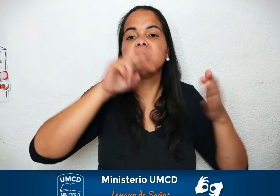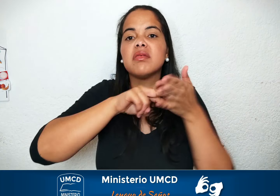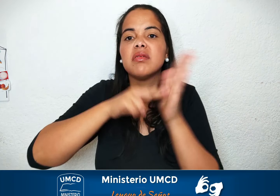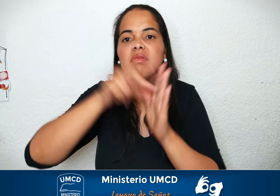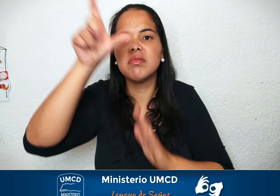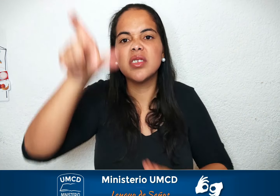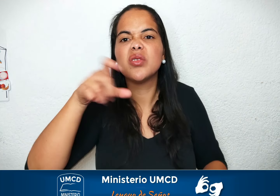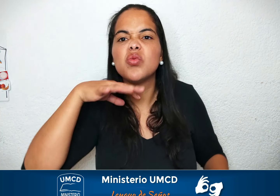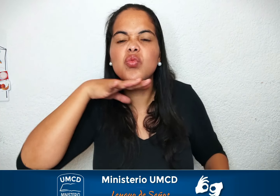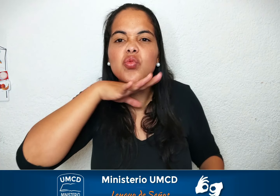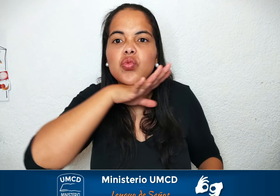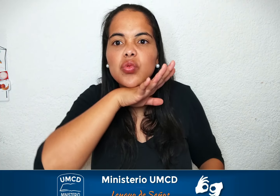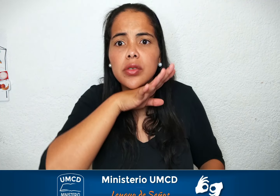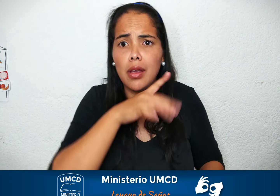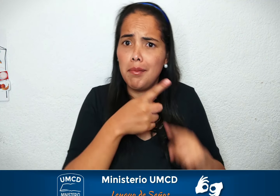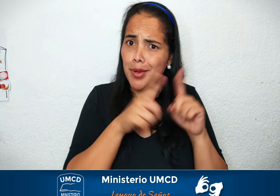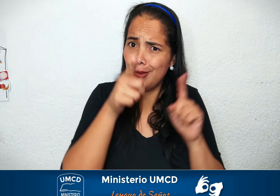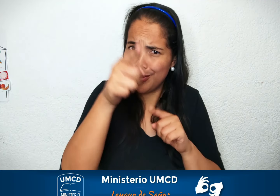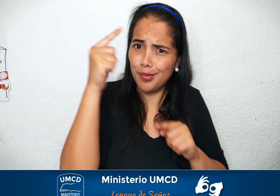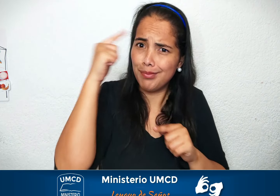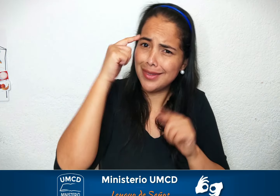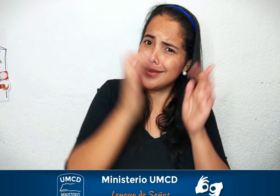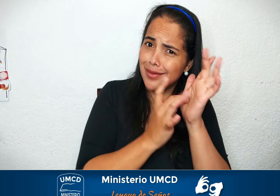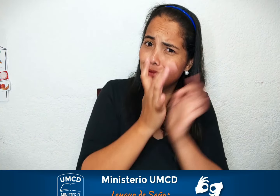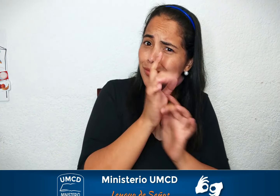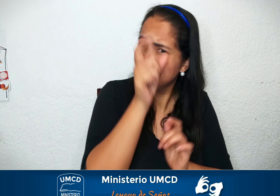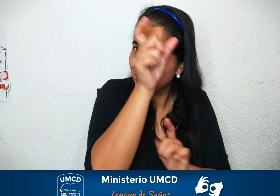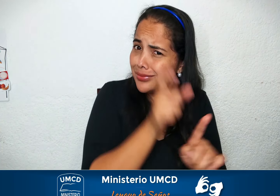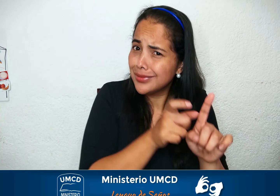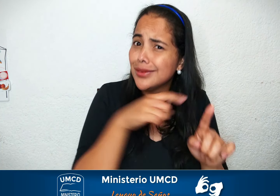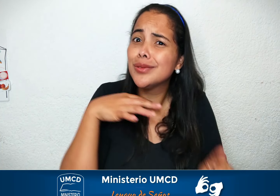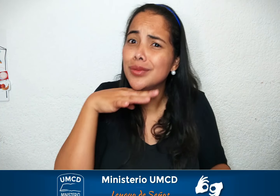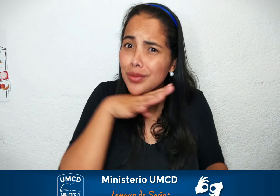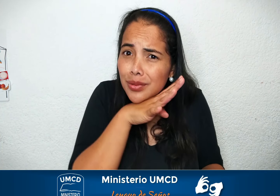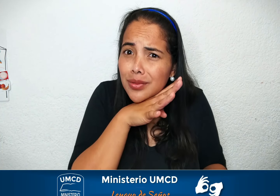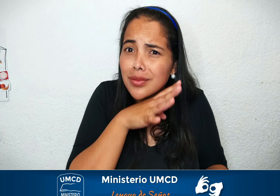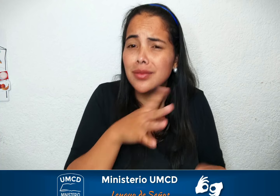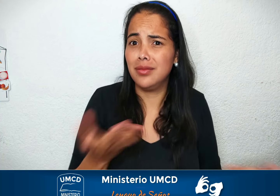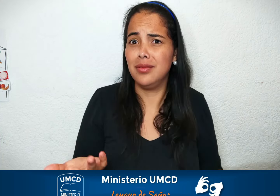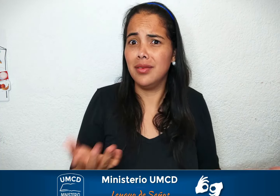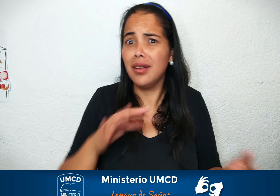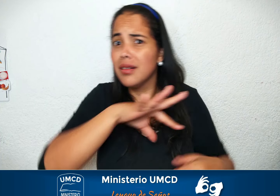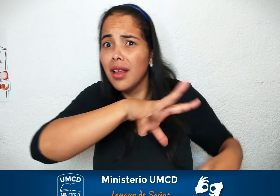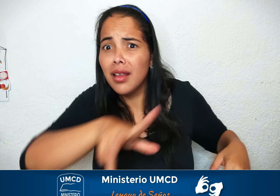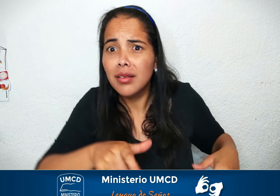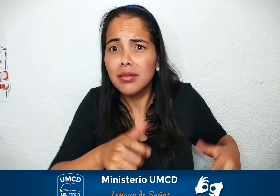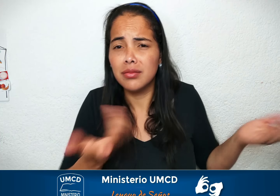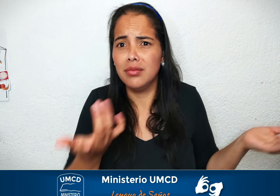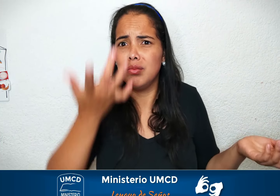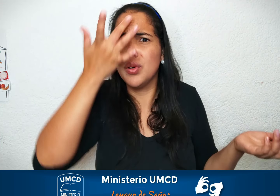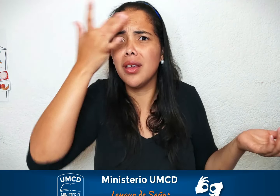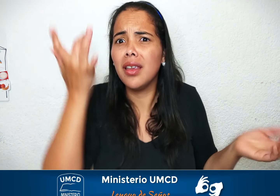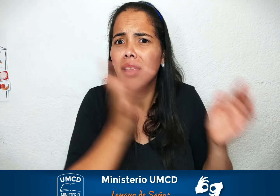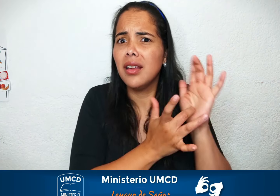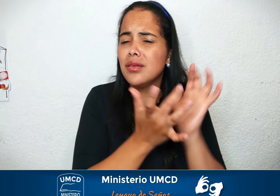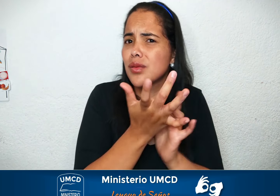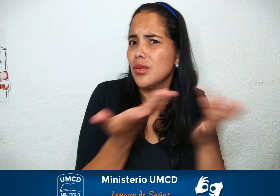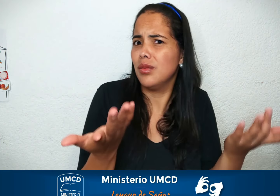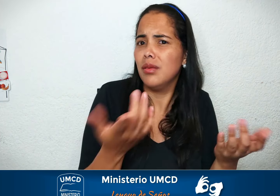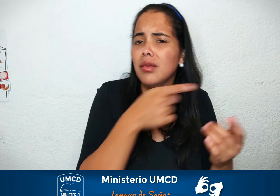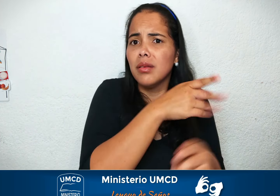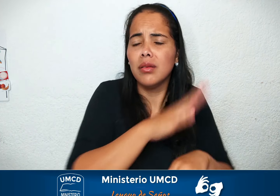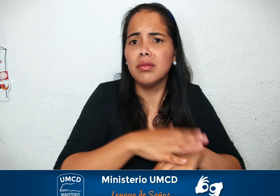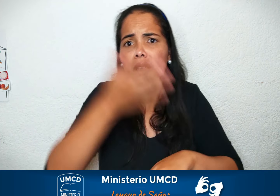y de la lógica humana, no tendría sentido de que una persona tenga que morir de esa manera para poder ayudar